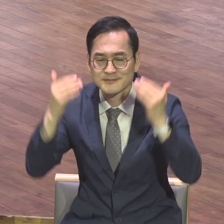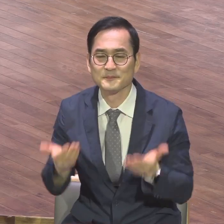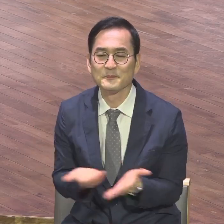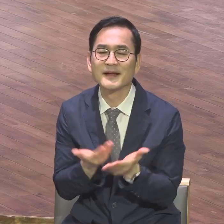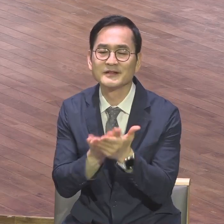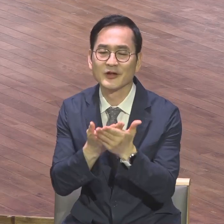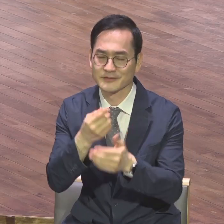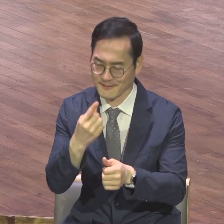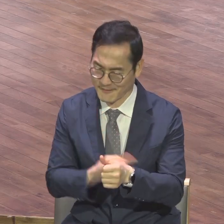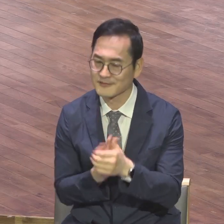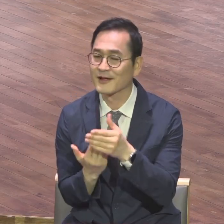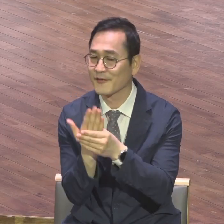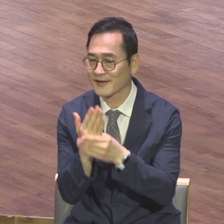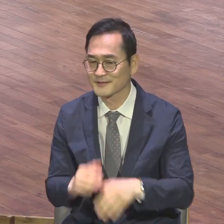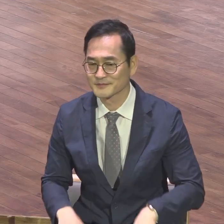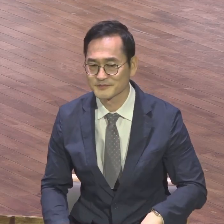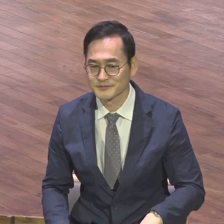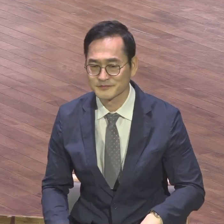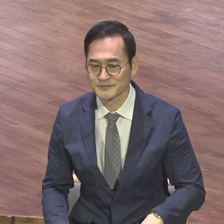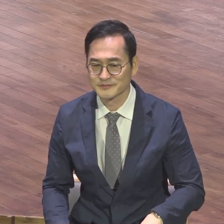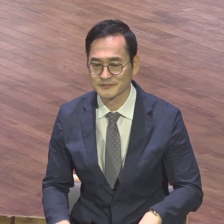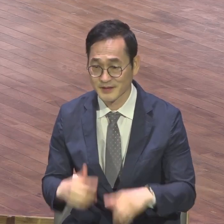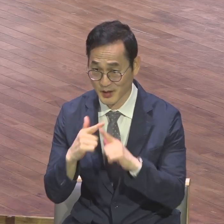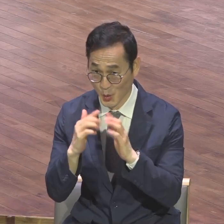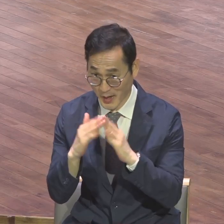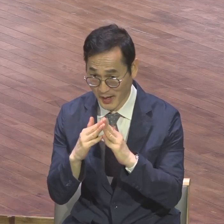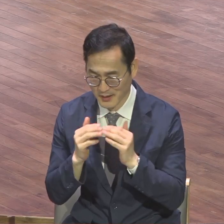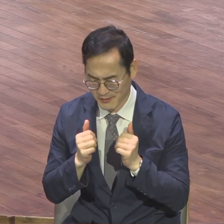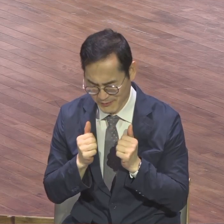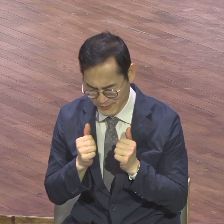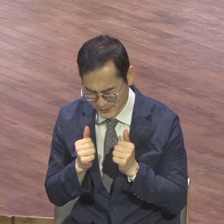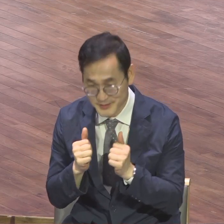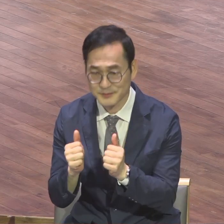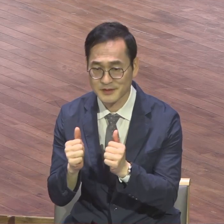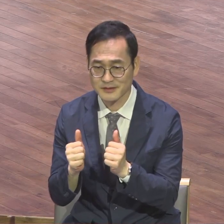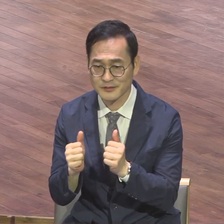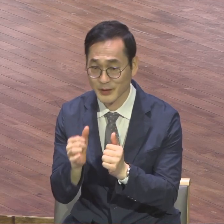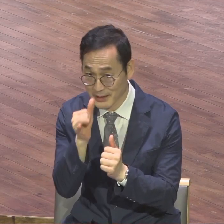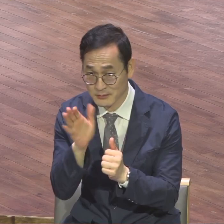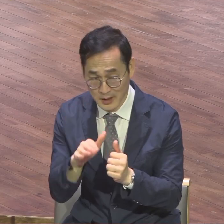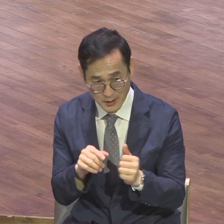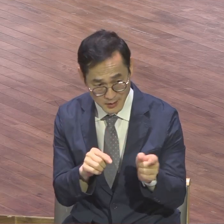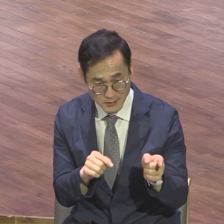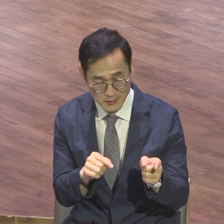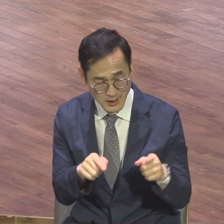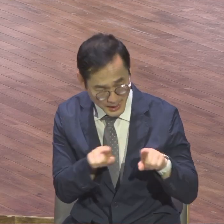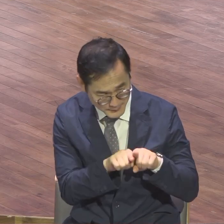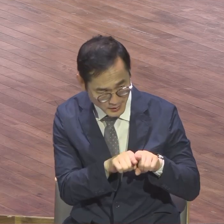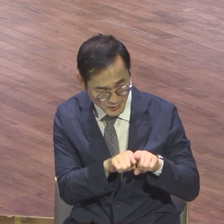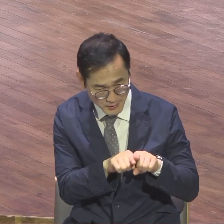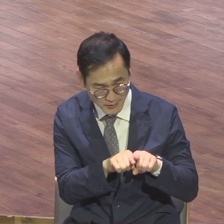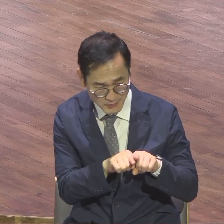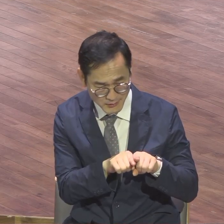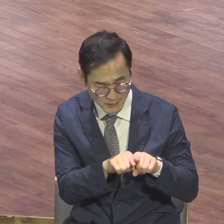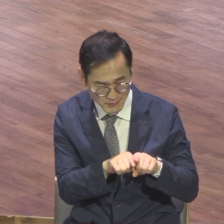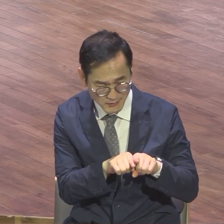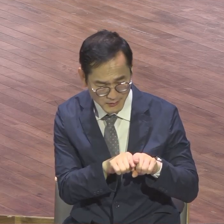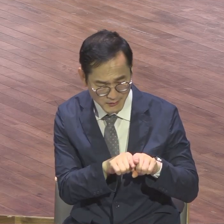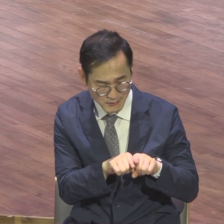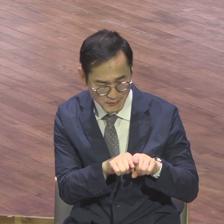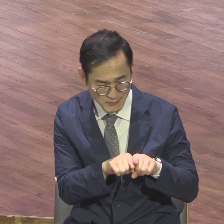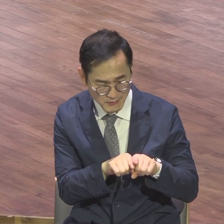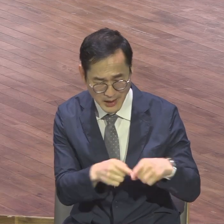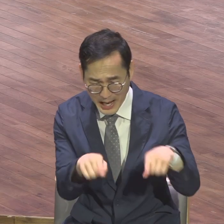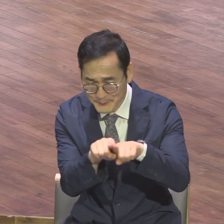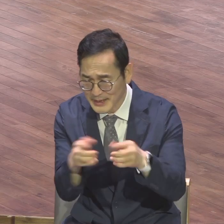성장하는 사람들은요, 교회를 자주 나오고 사역도 많이 하지만은 동역자들이 많기 때문에 그 이 사람 보고